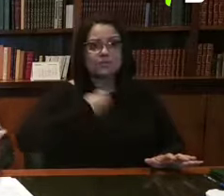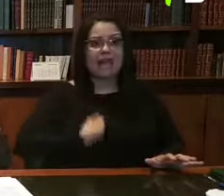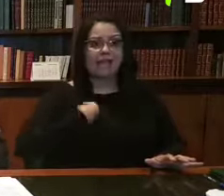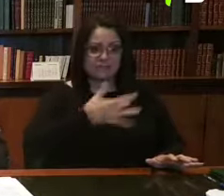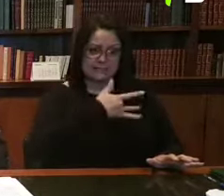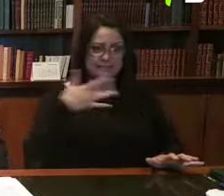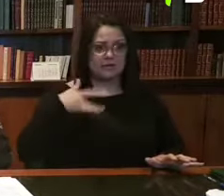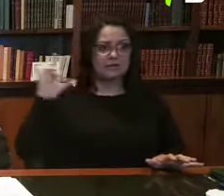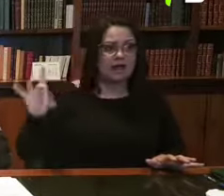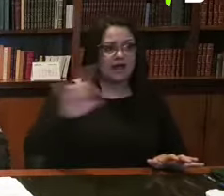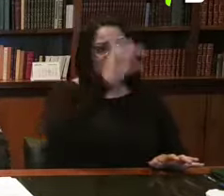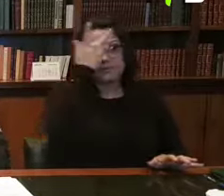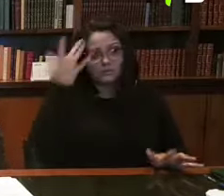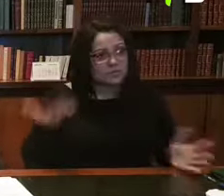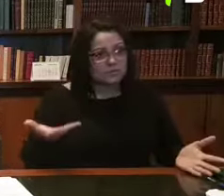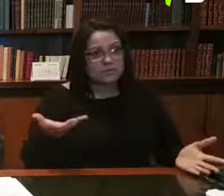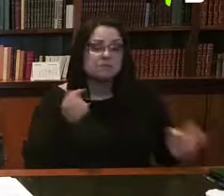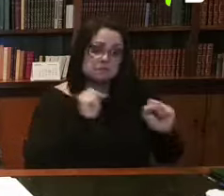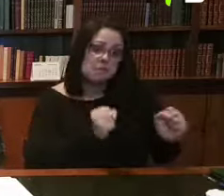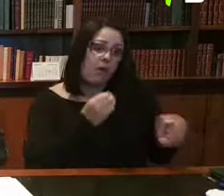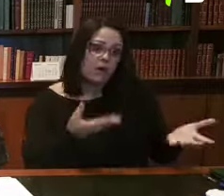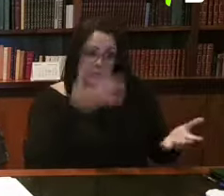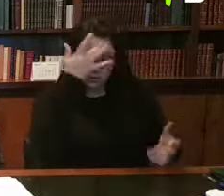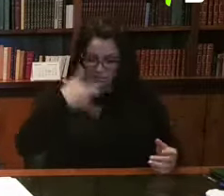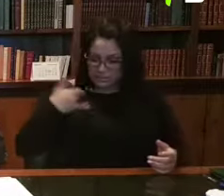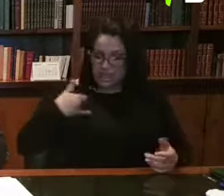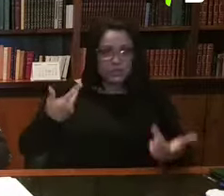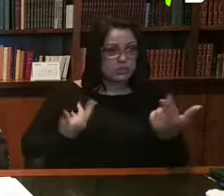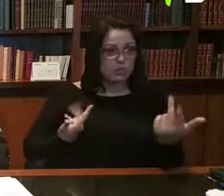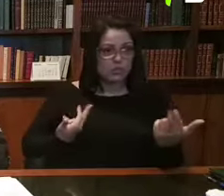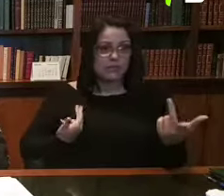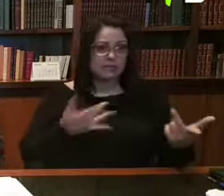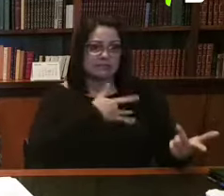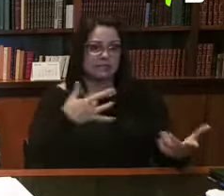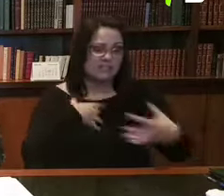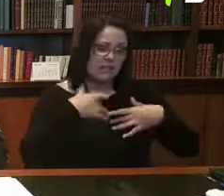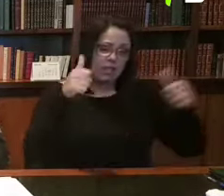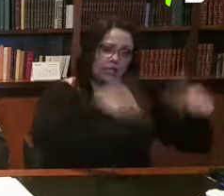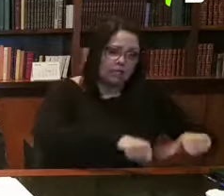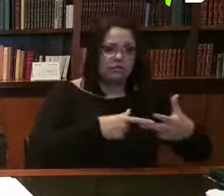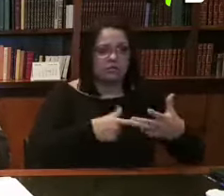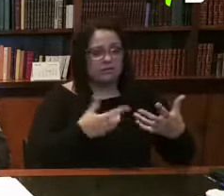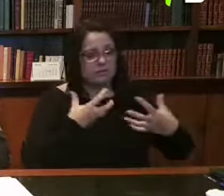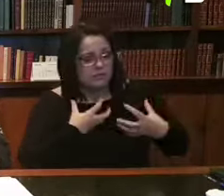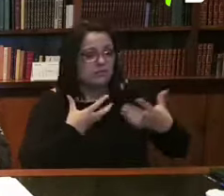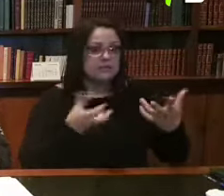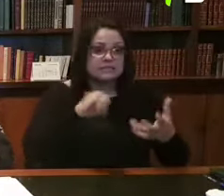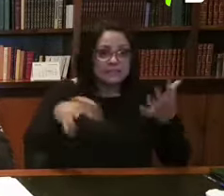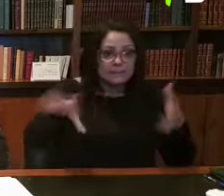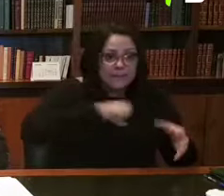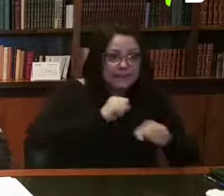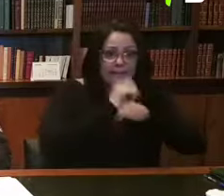né da vida sanitária de cada um é de cada um pode ser gente com a minha idade que não tá bem fisicamente se for cometido o vídeo vai ter